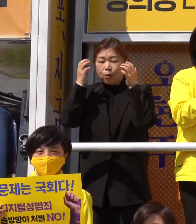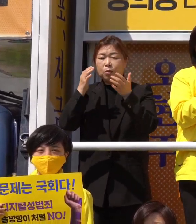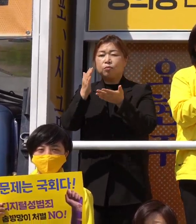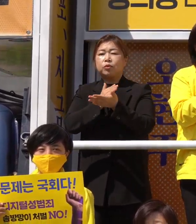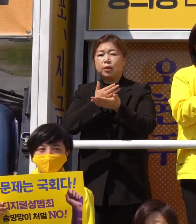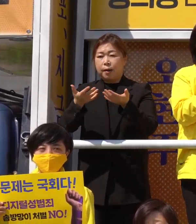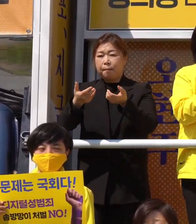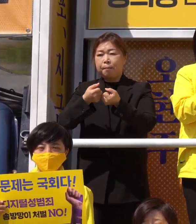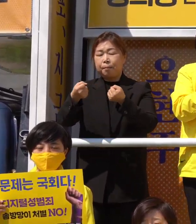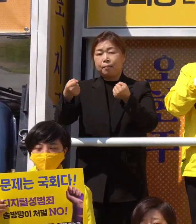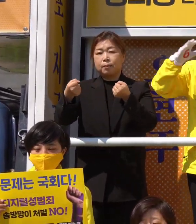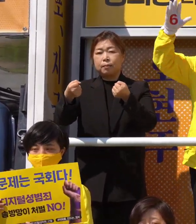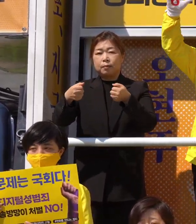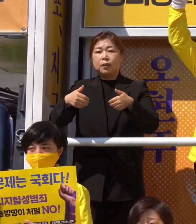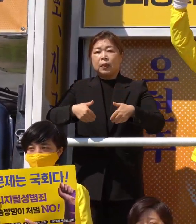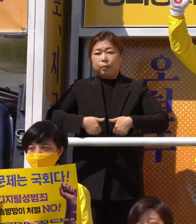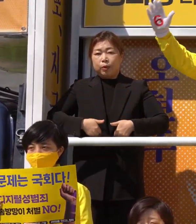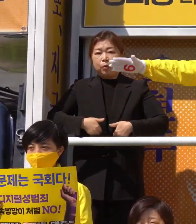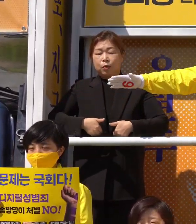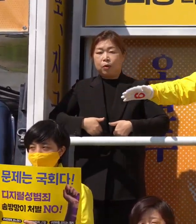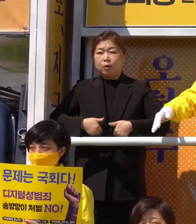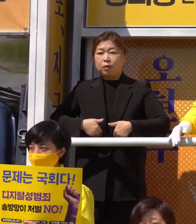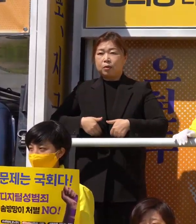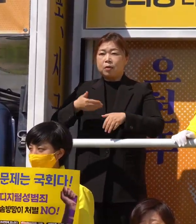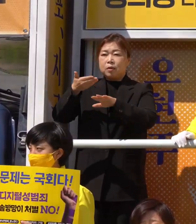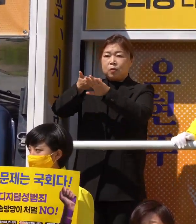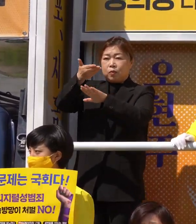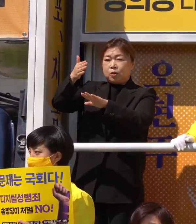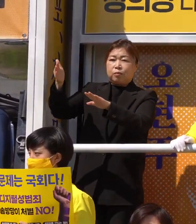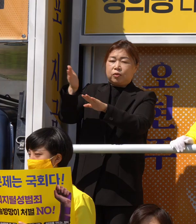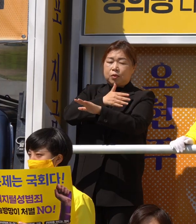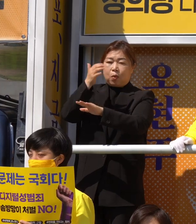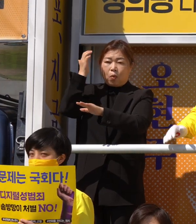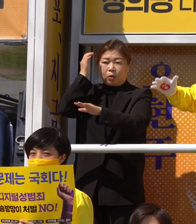되어야 합니다. 위에서부터 고통분담이 되어야 됩니다.